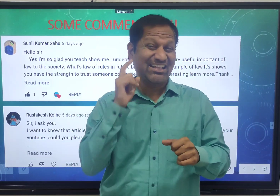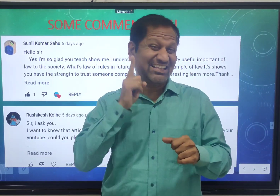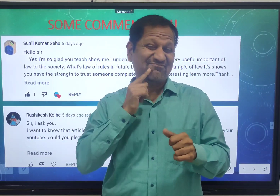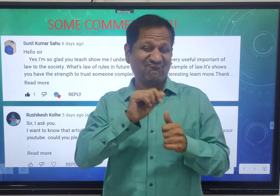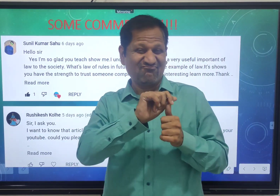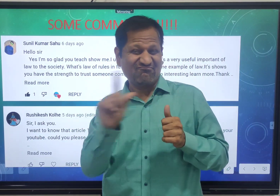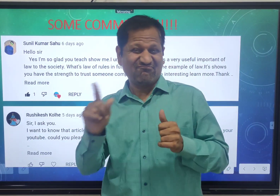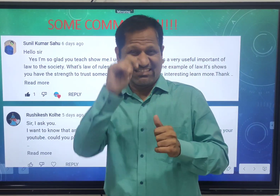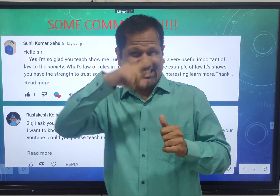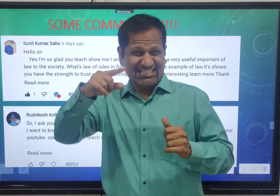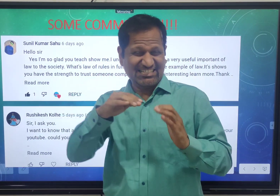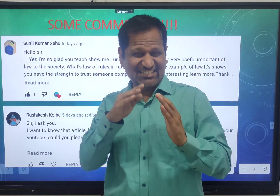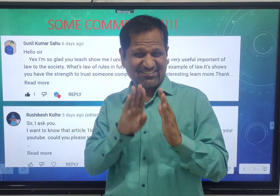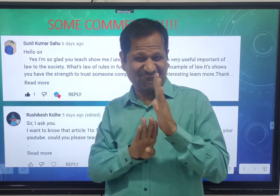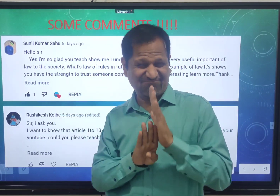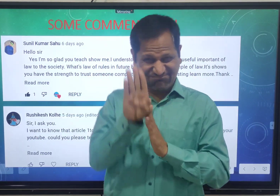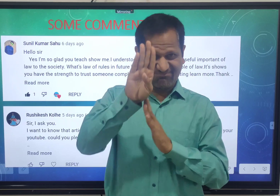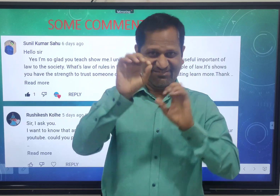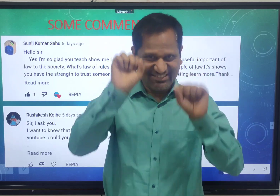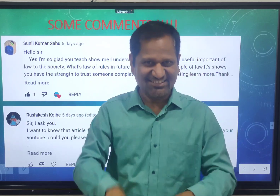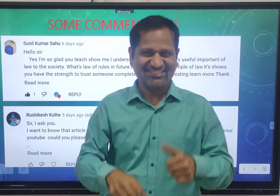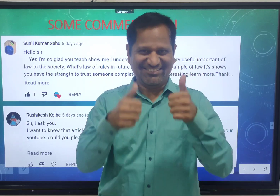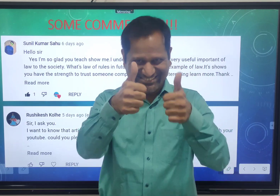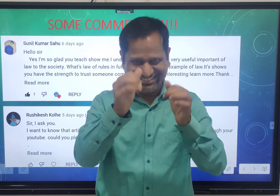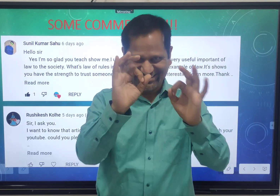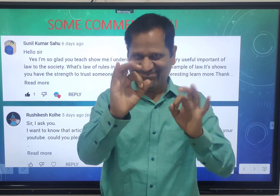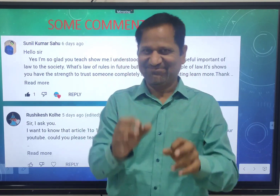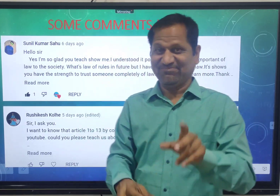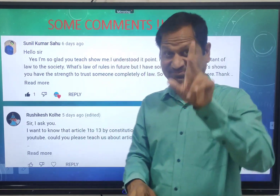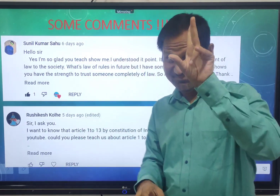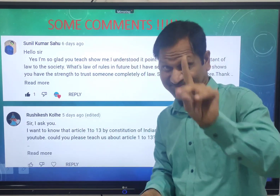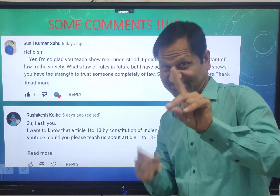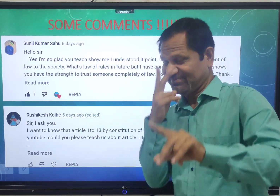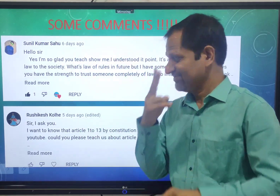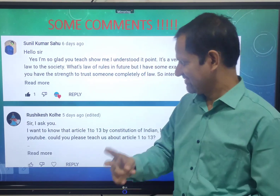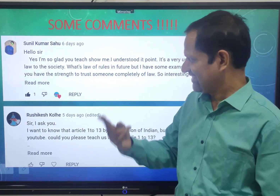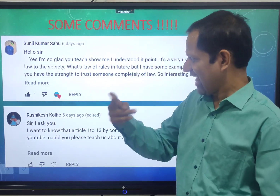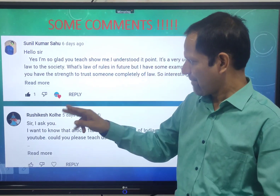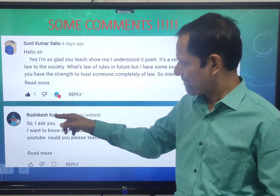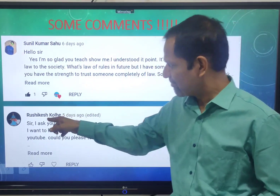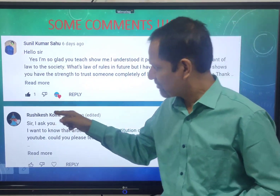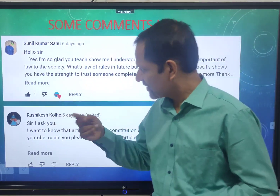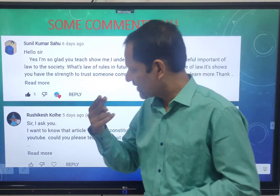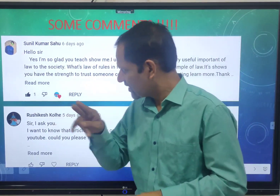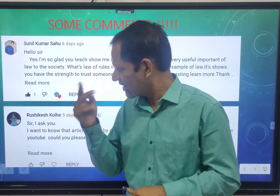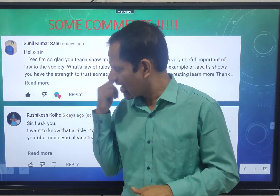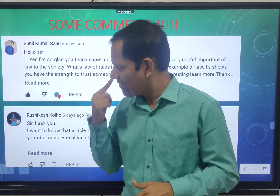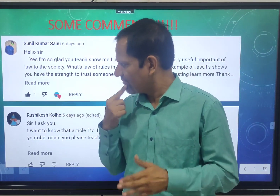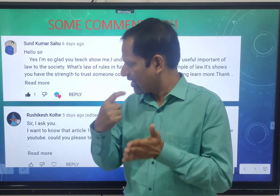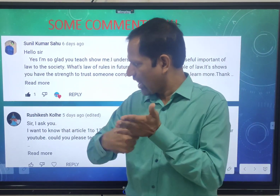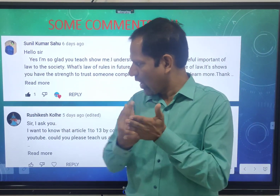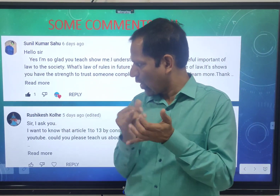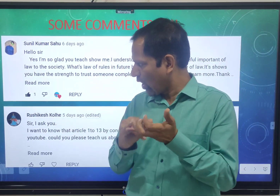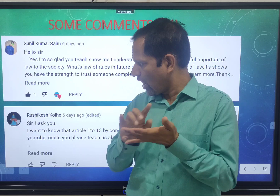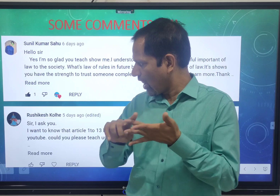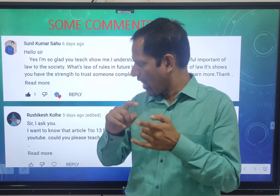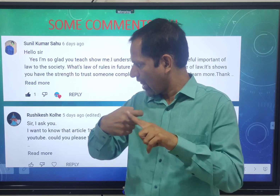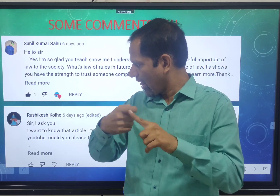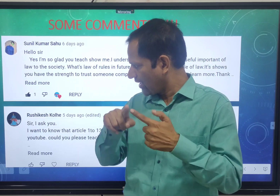मुझे भी बहुत खुशी हो रही है सभी दिव्यांगों को सशक्त करने में। और यही बात ये ऋषिकेश कोले हैं, ये कह